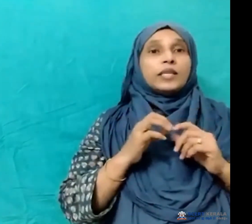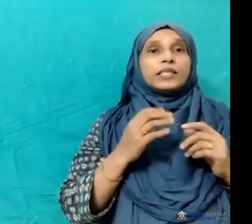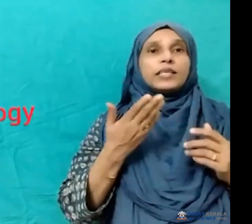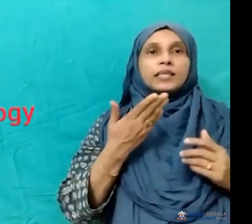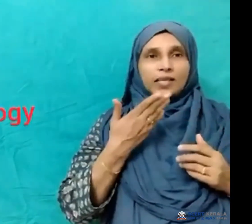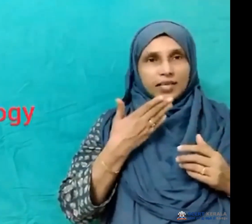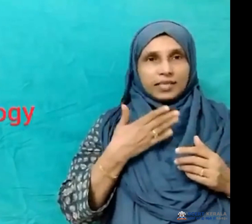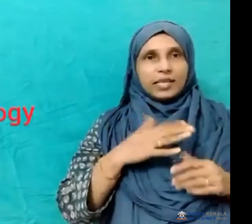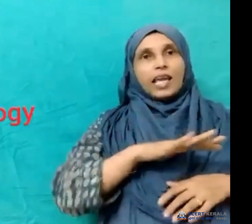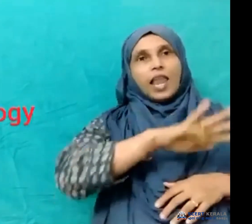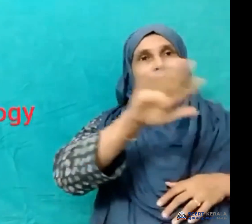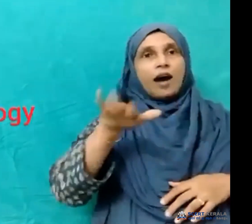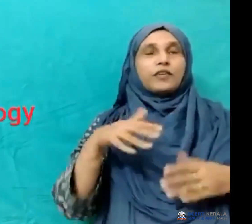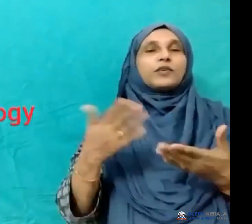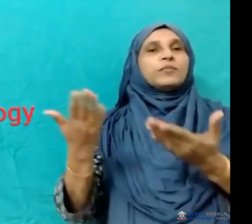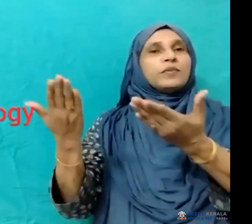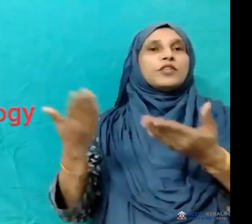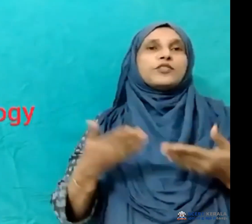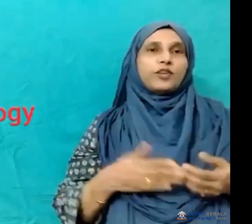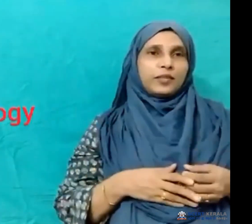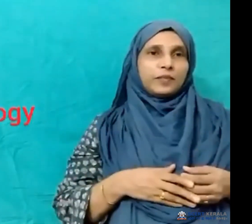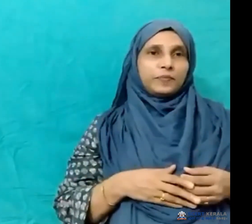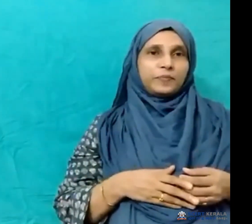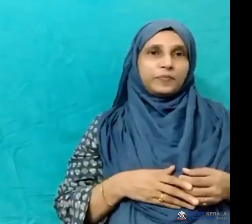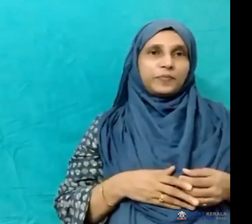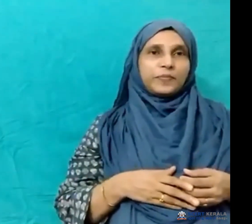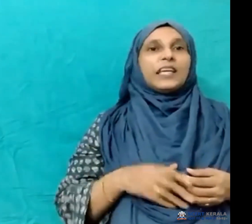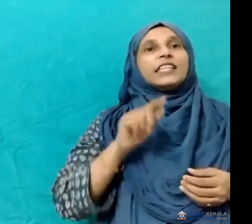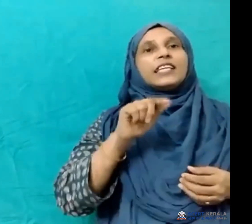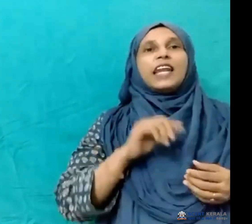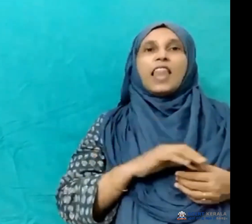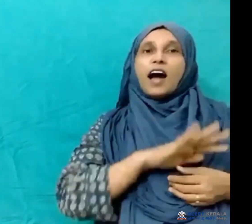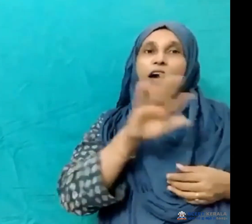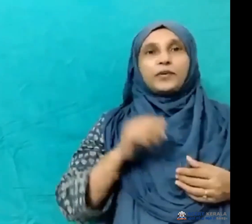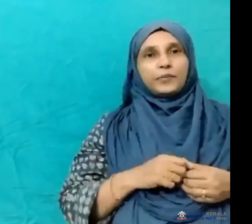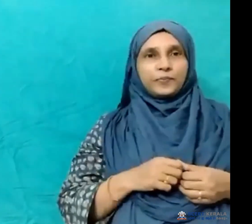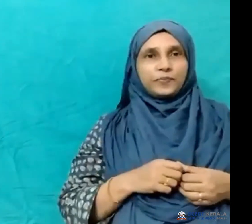ബയോളജി ക്ലാസ്സിലേക്ക് എല്ലാവർക്കും സ്വാഗതം. നിങ്ങൾ എല്ലാവരും